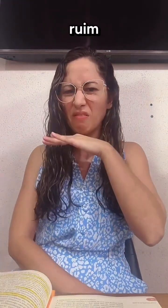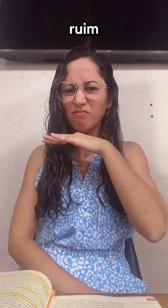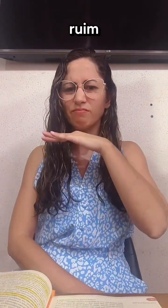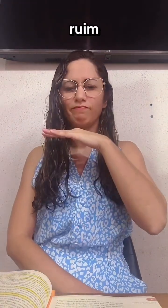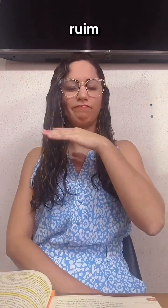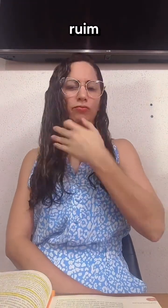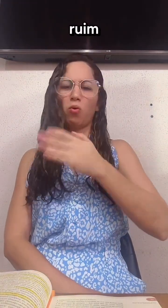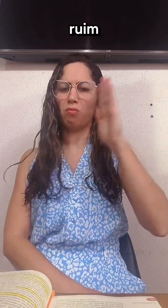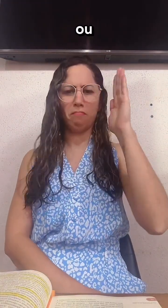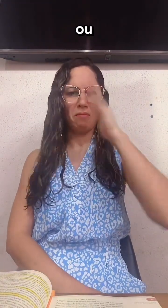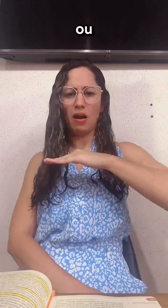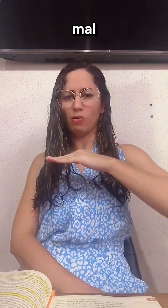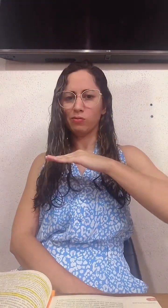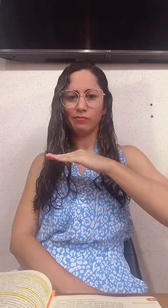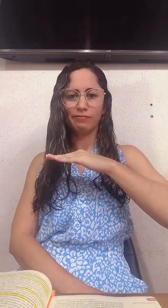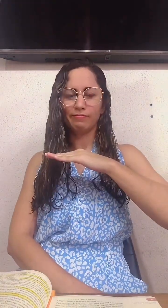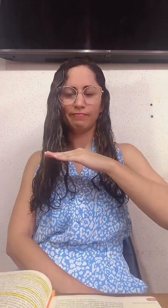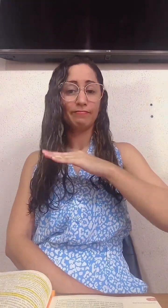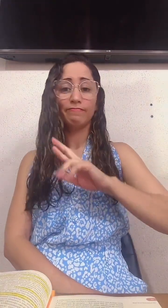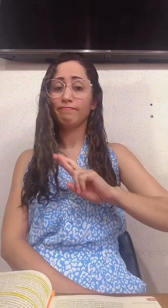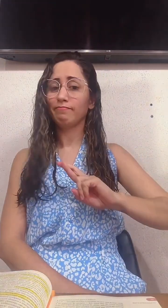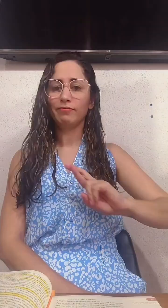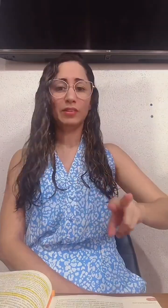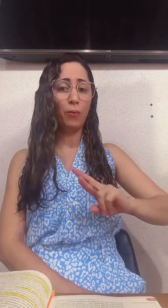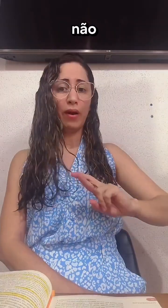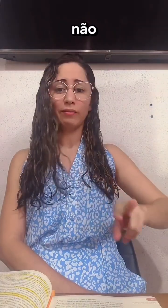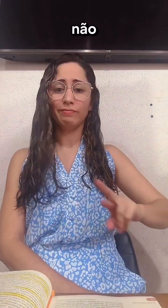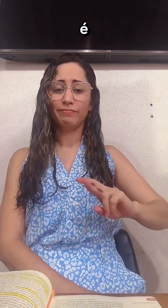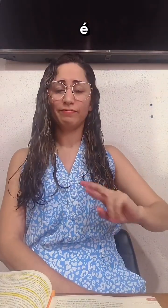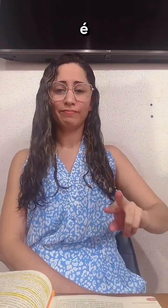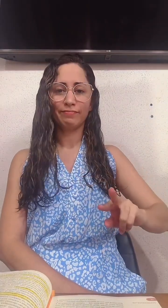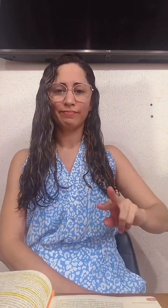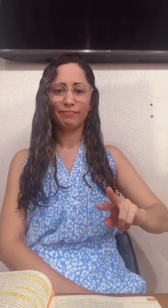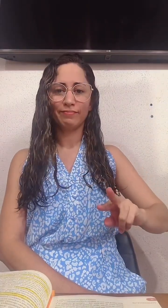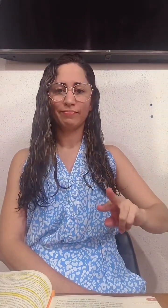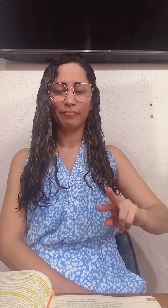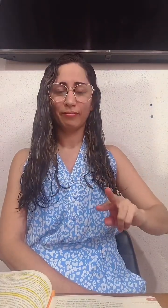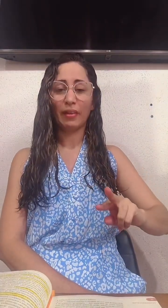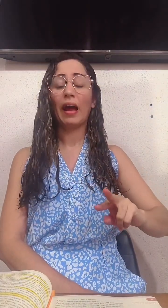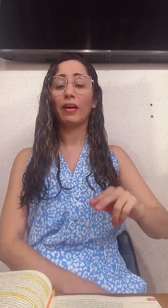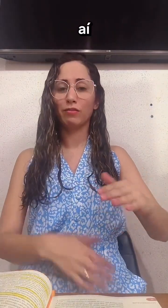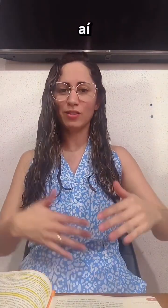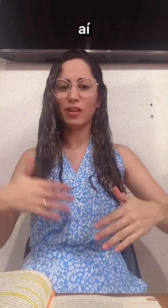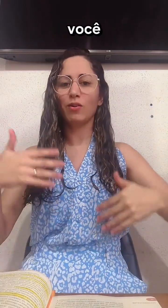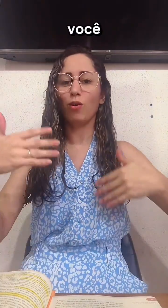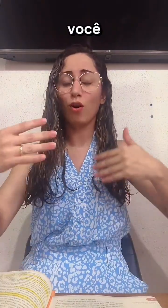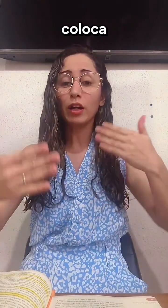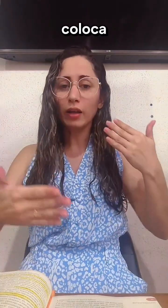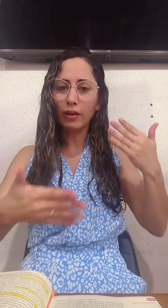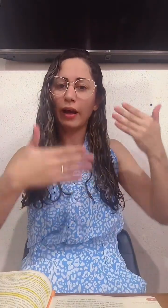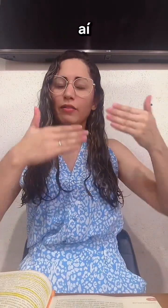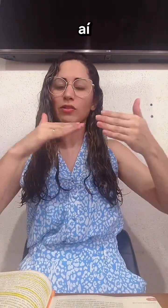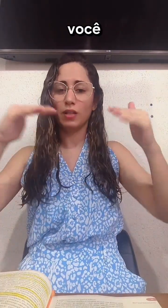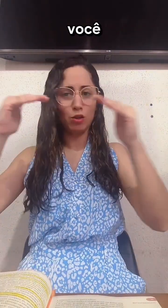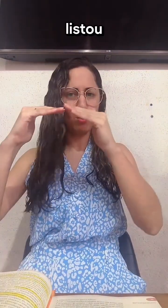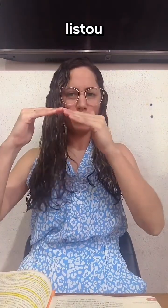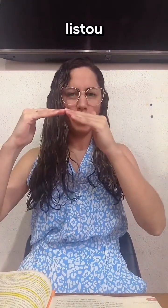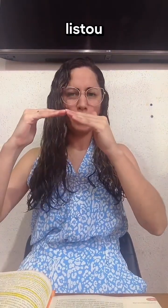ruim ou mal, não é. Aí você coloca, aí você listou o que é